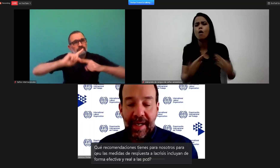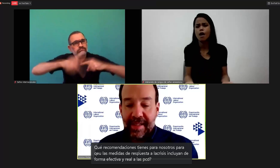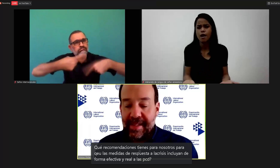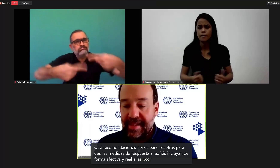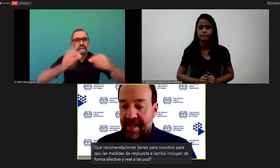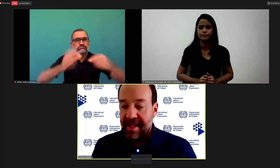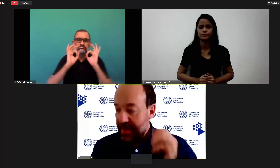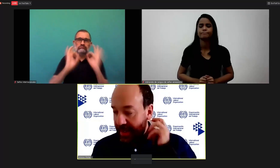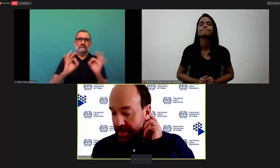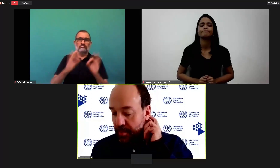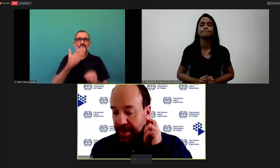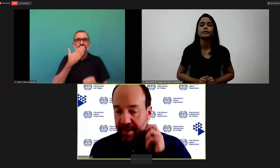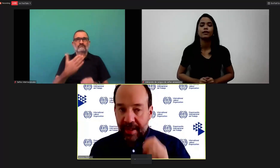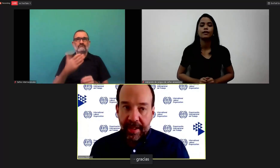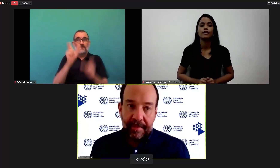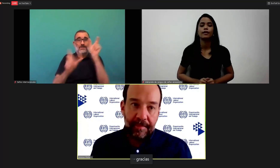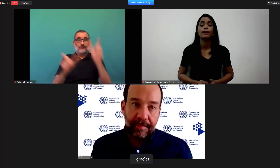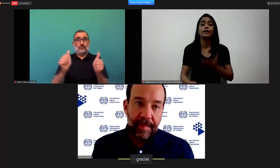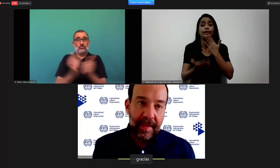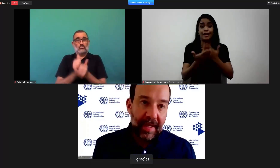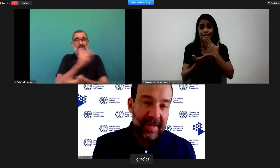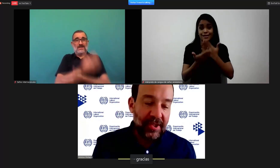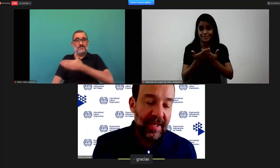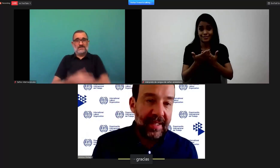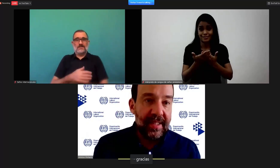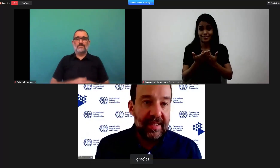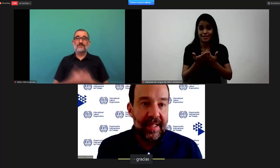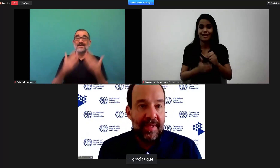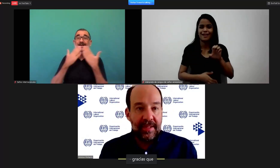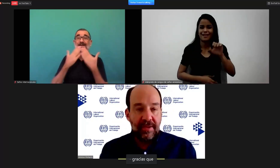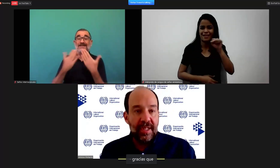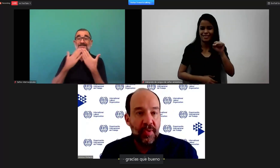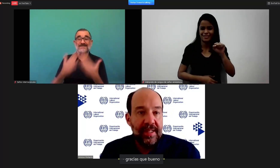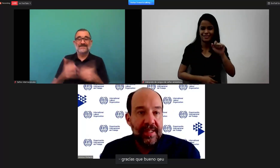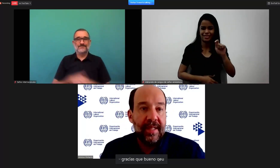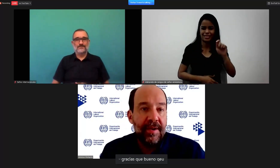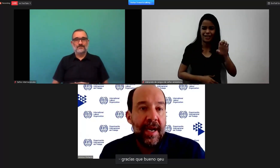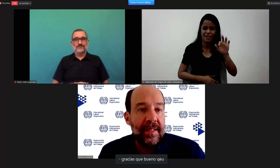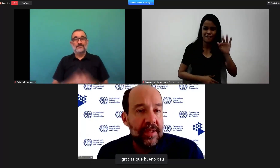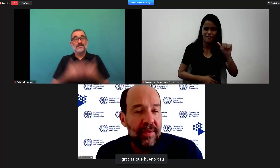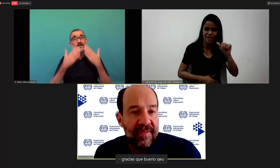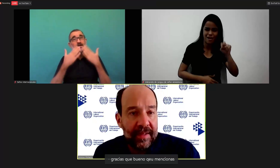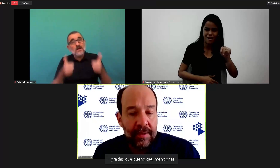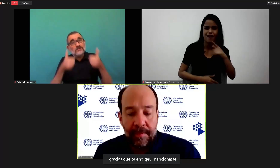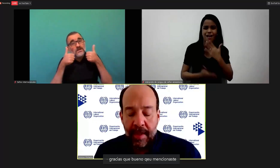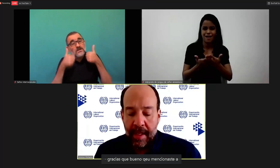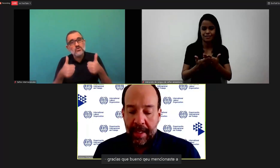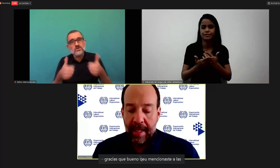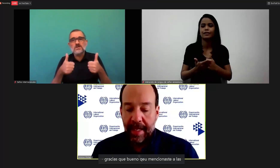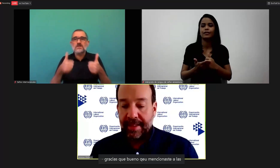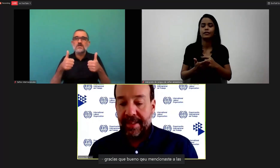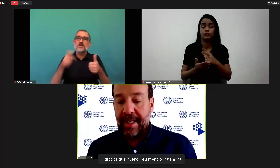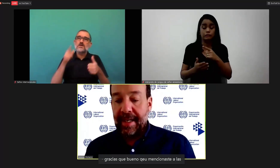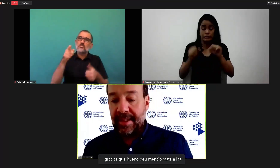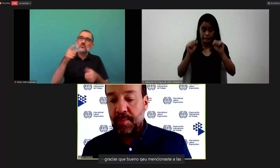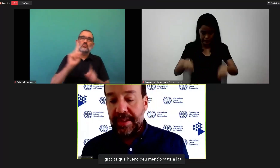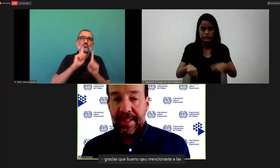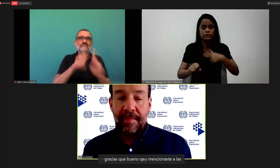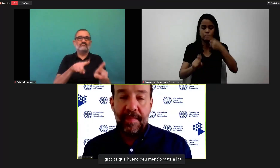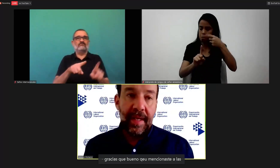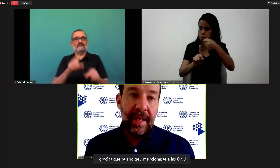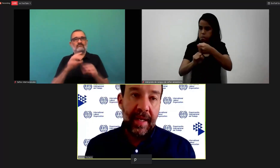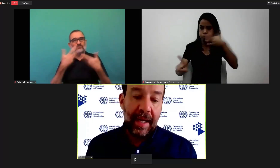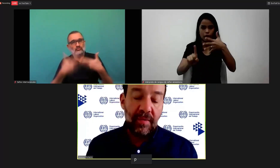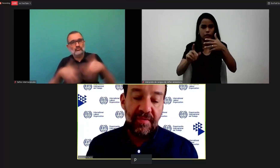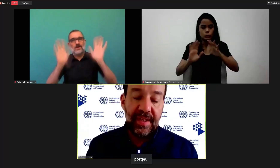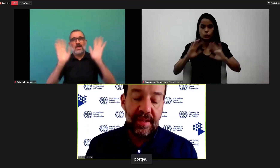Bueno, gracias, Esteban. Qué bueno que mencionaste ese tema de las Naciones Unidas, porque el secretario general ha sido enfático en decir que la